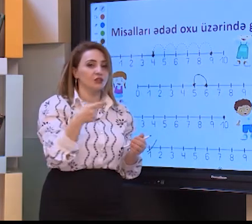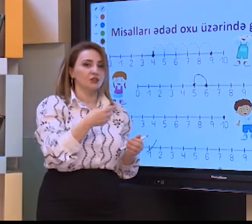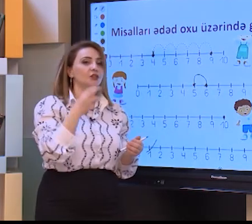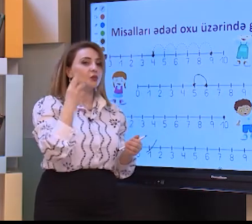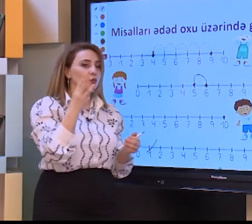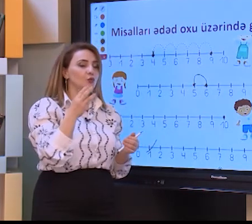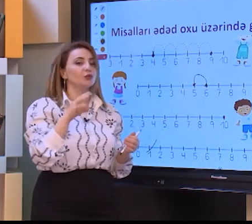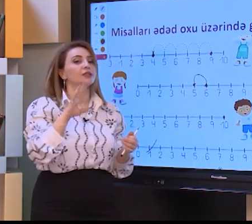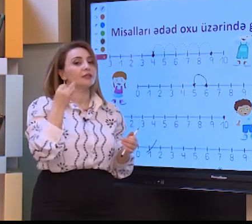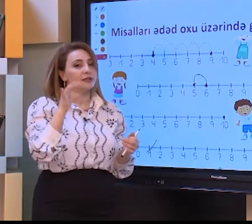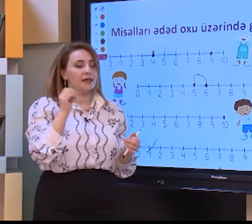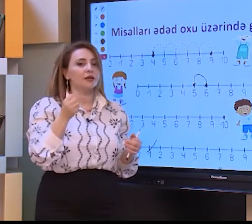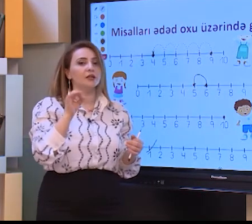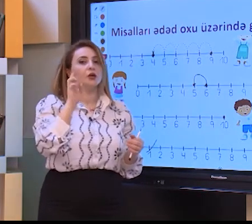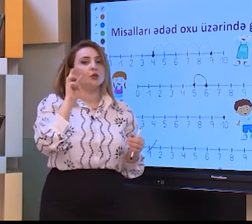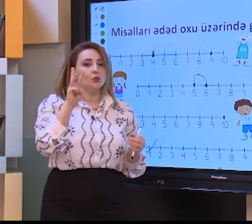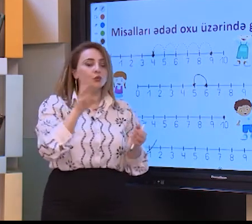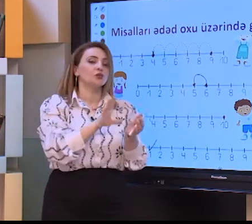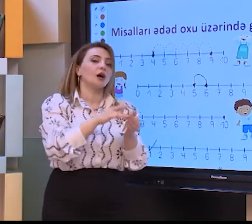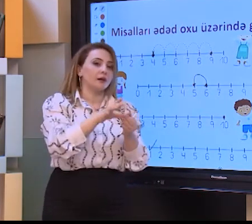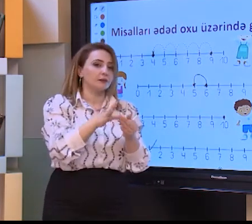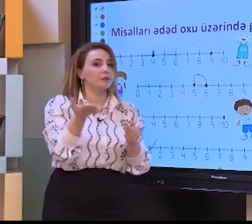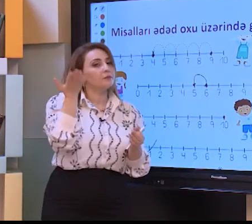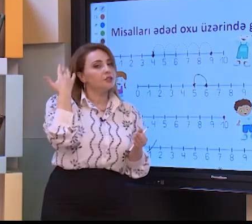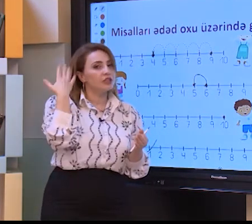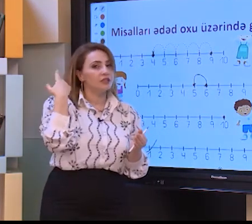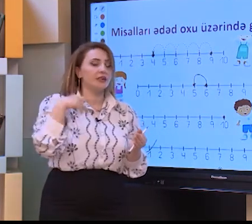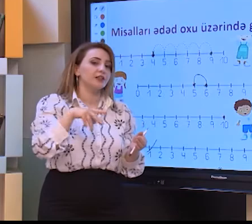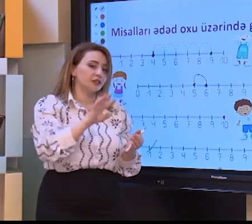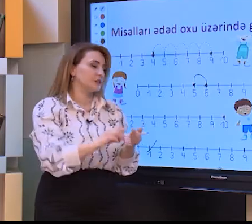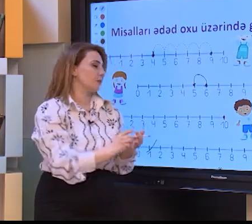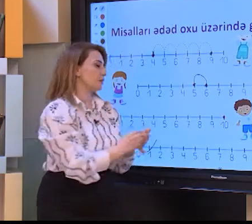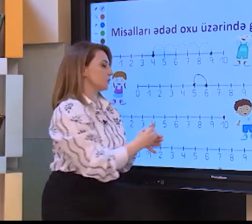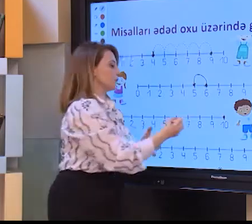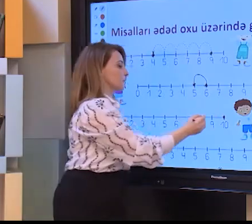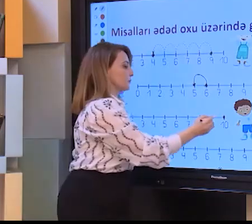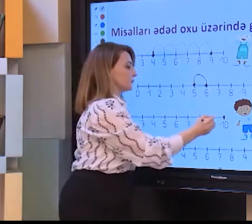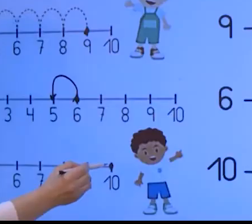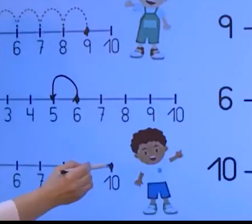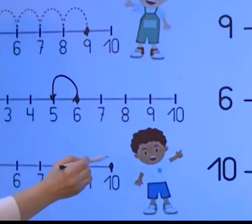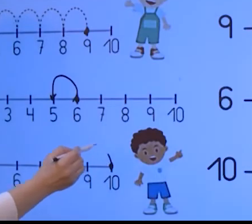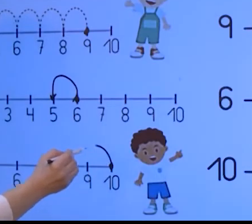çıx 3. Yəni, 3 addım geriyə getməliyik.